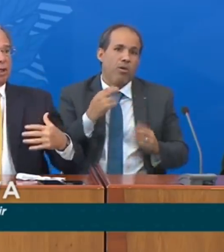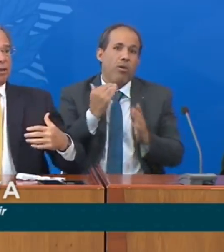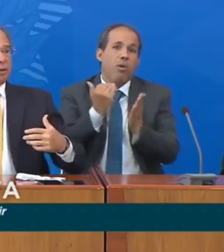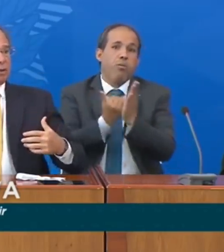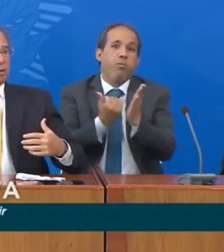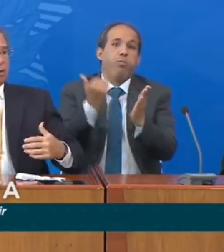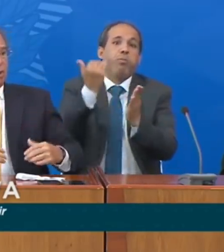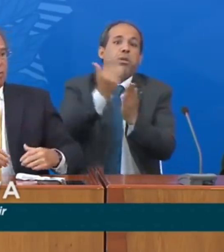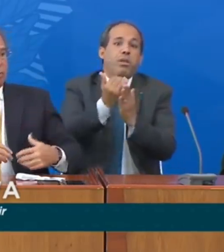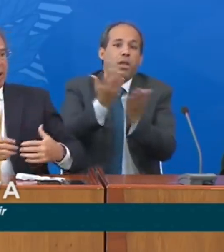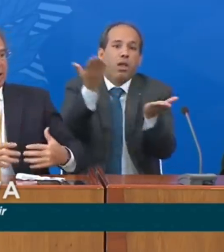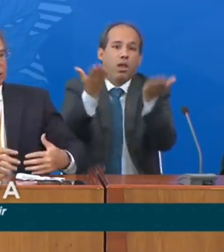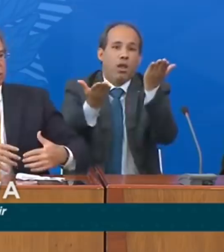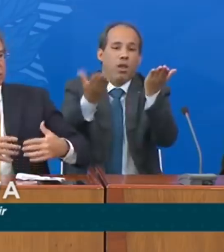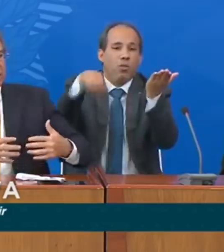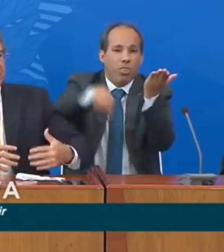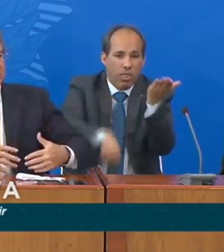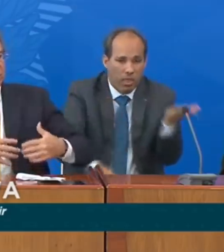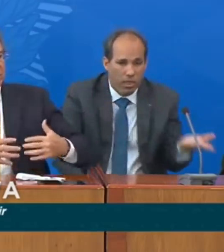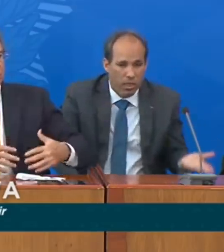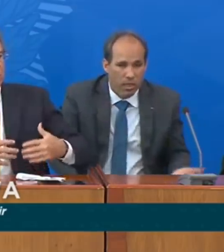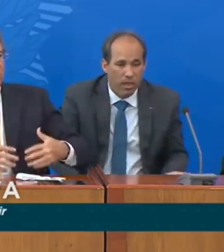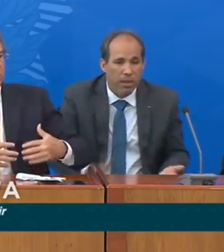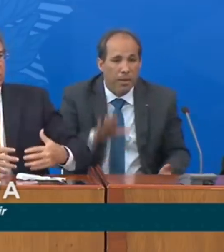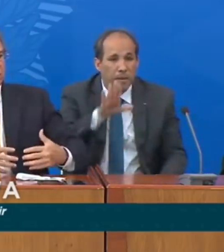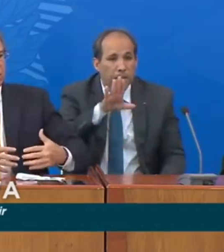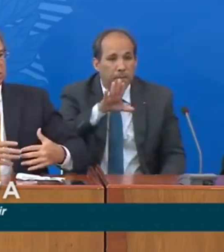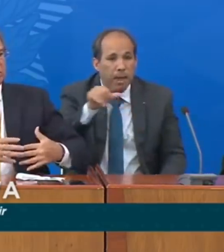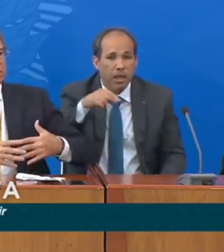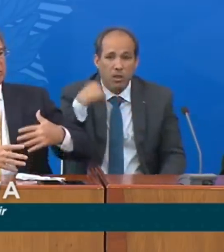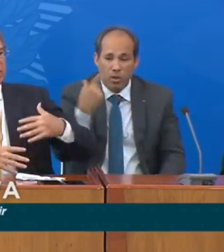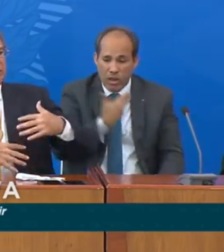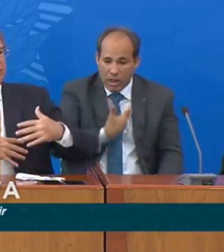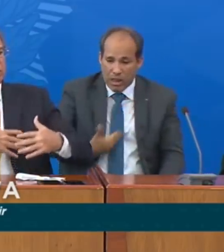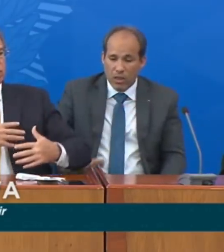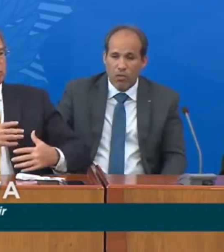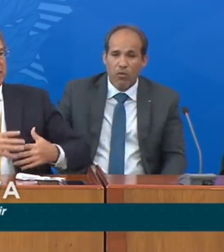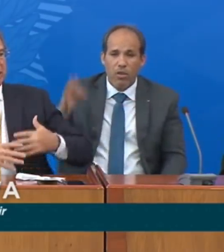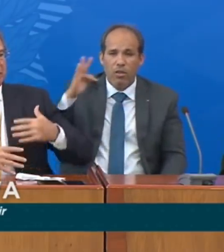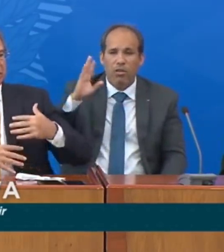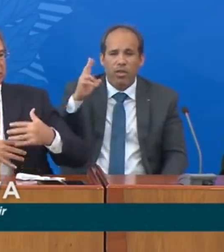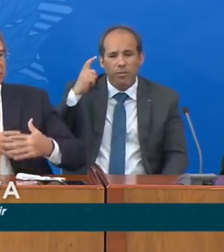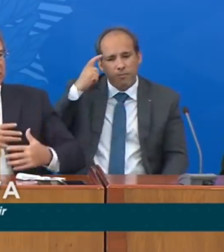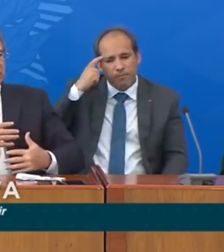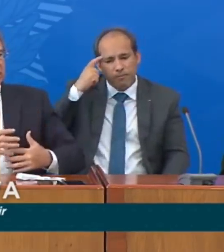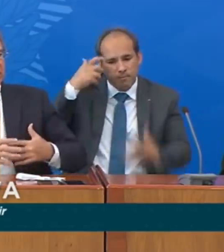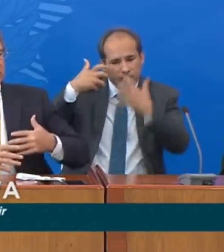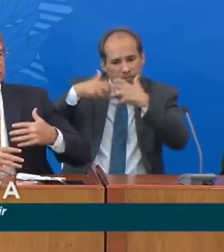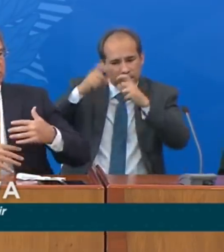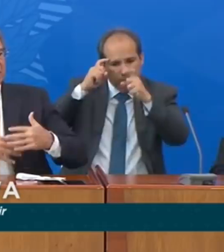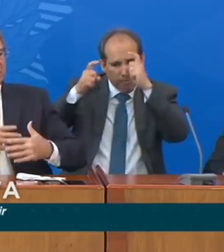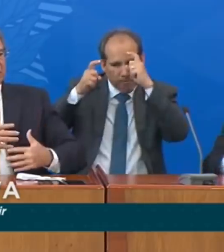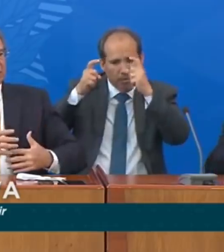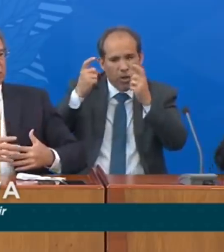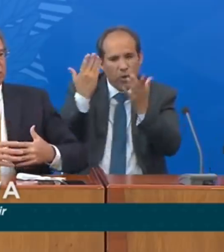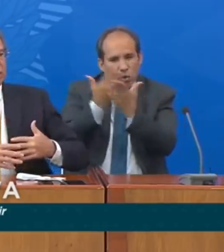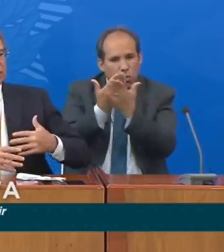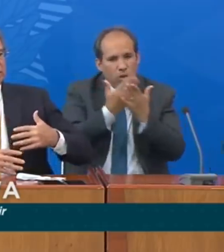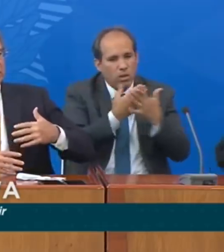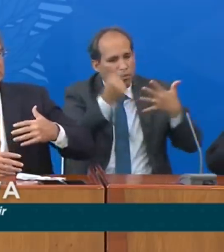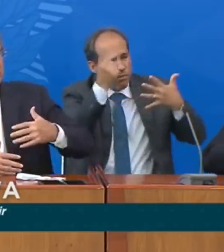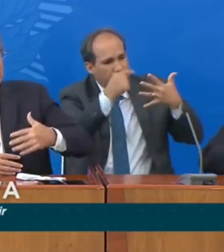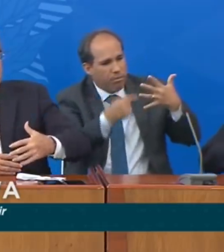Só que, como parte do trabalho natural nosso, nós estamos sempre revendo os parâmetros. E os parâmetros são